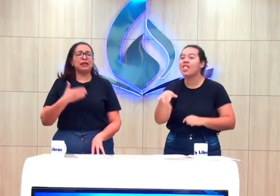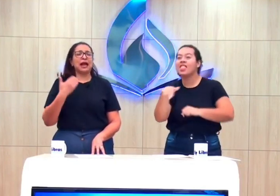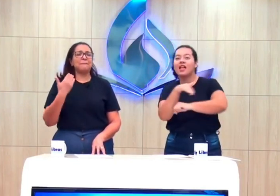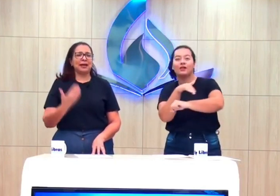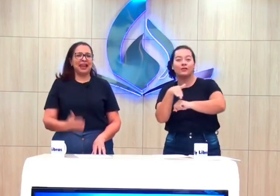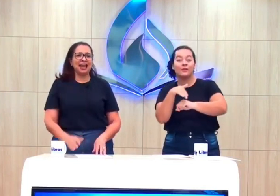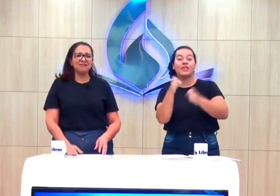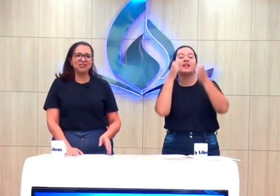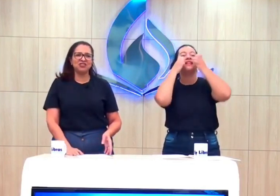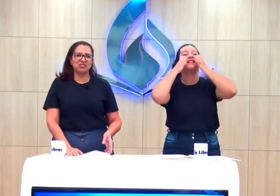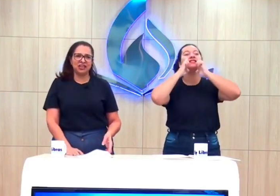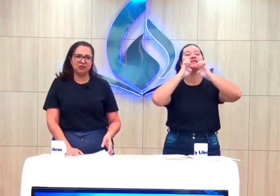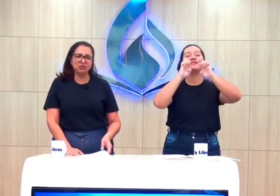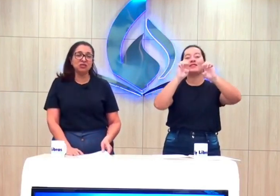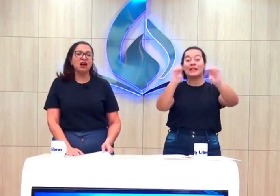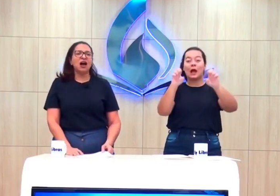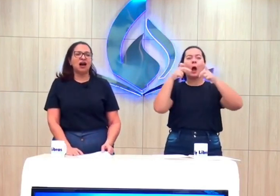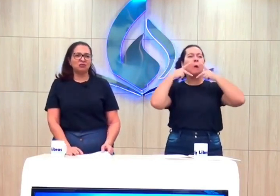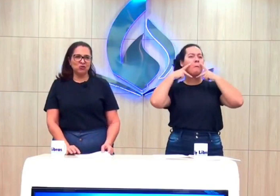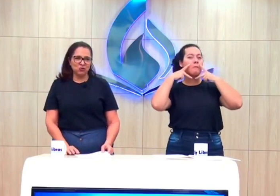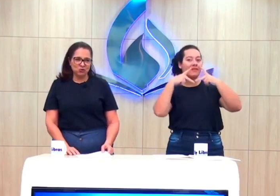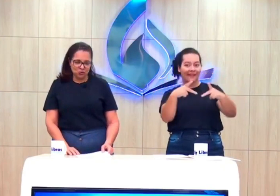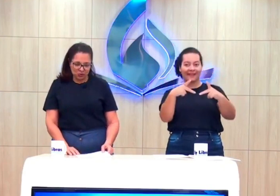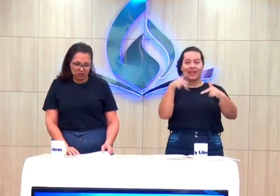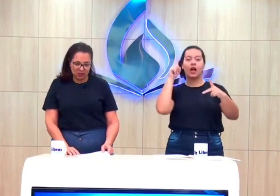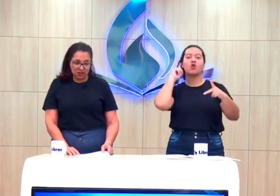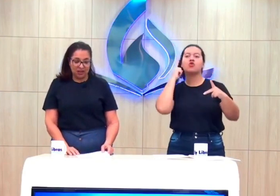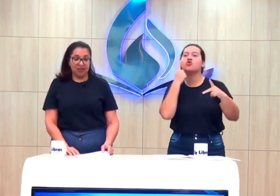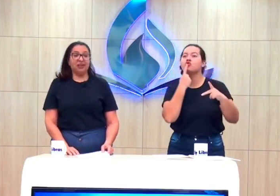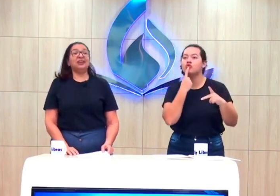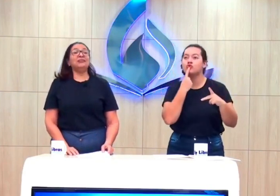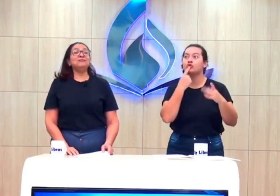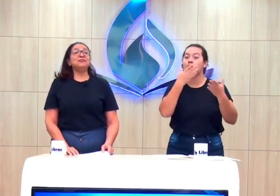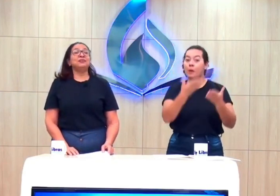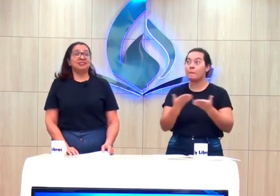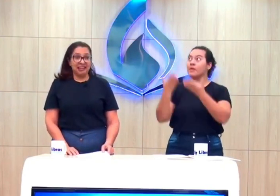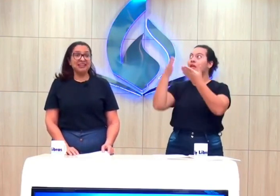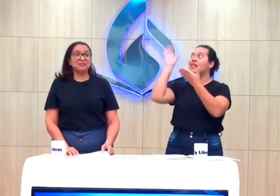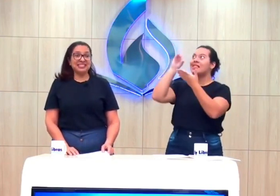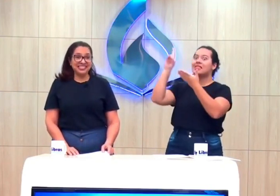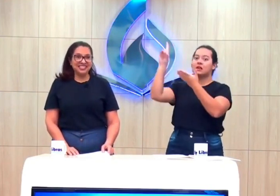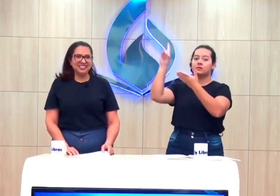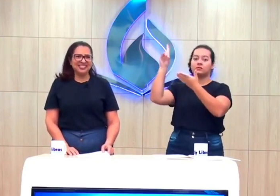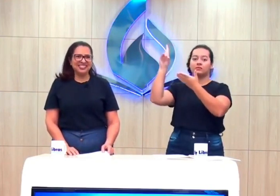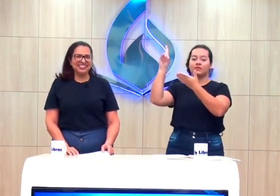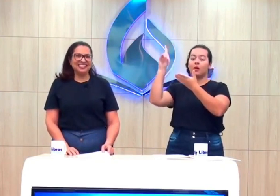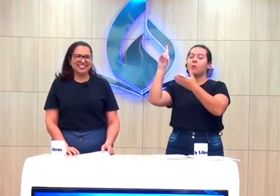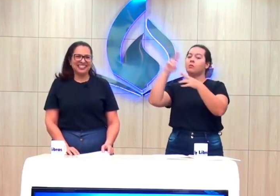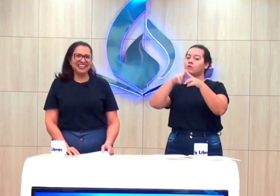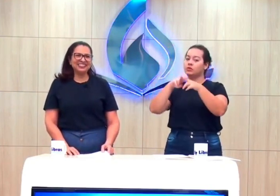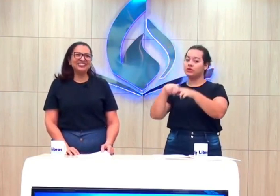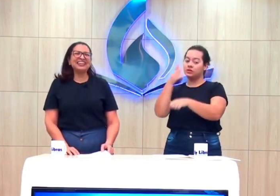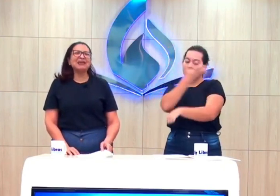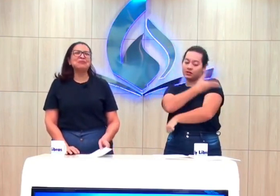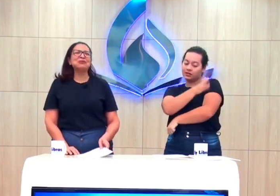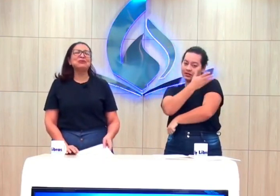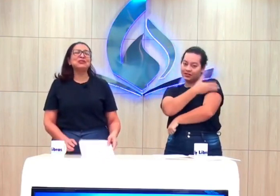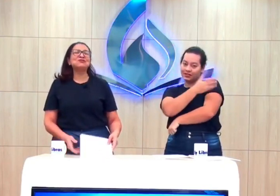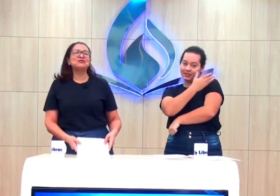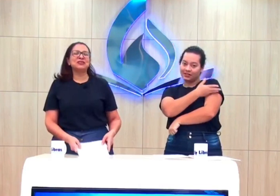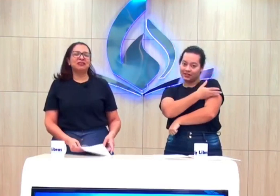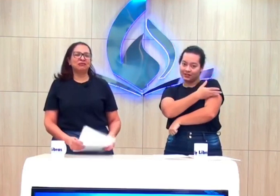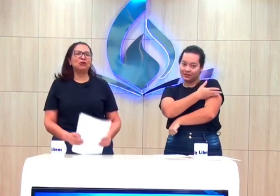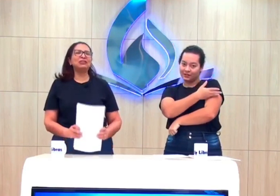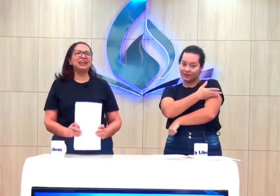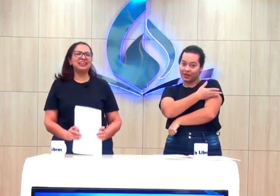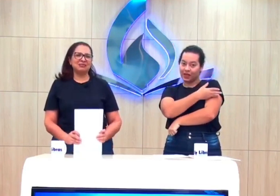evangelizar, para pregar a palavra de Deus aos surdos. E treinem bastante, tá certo? Daqui a pouco